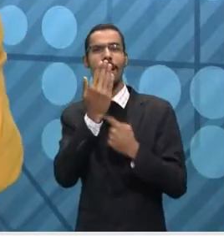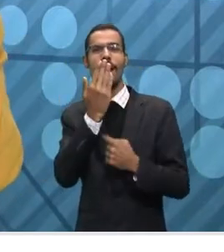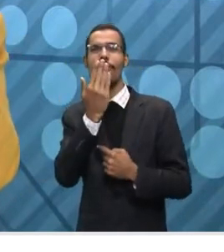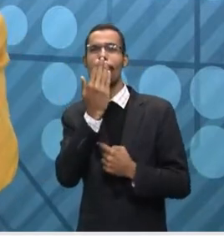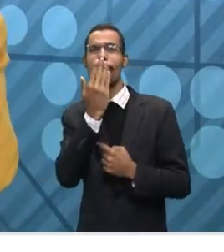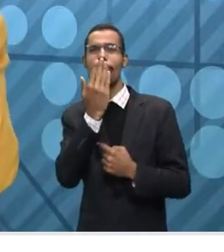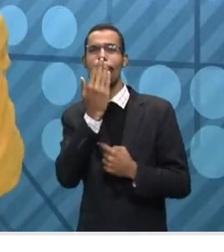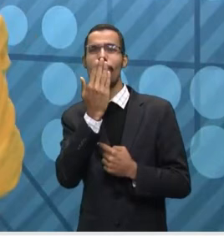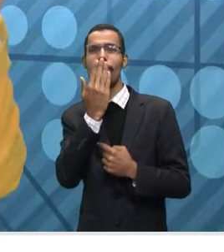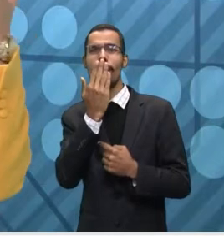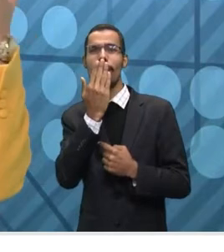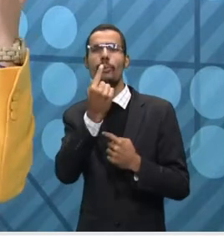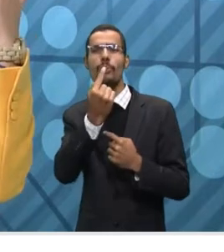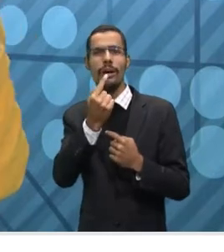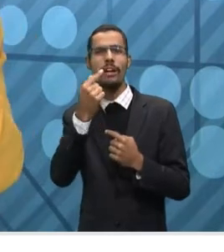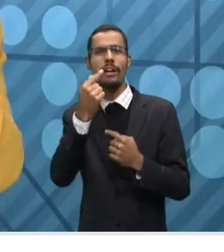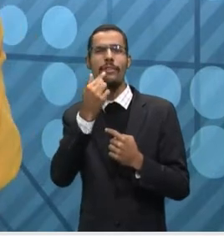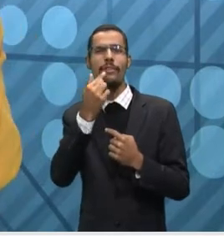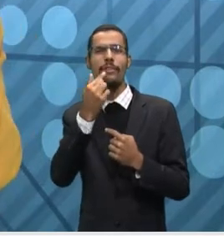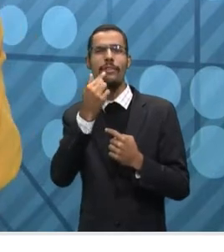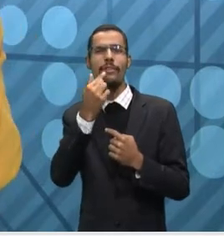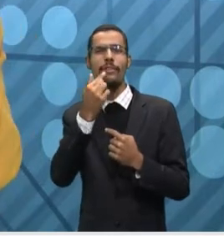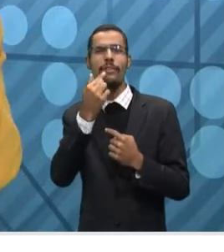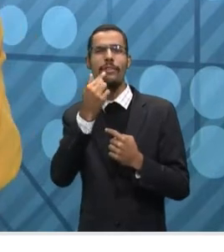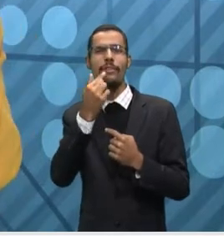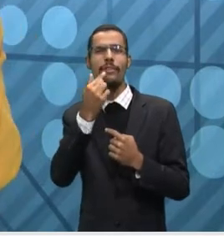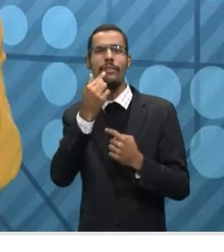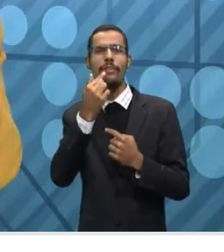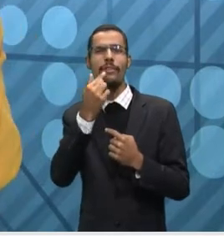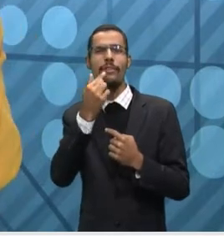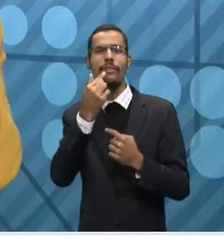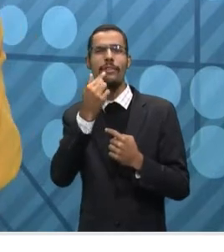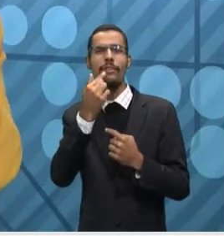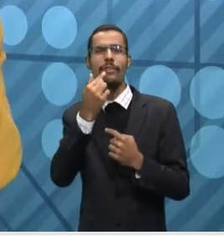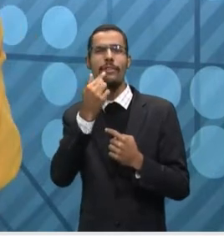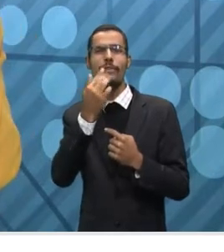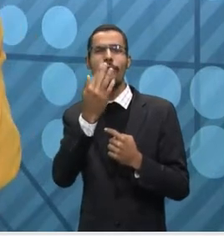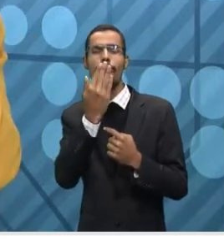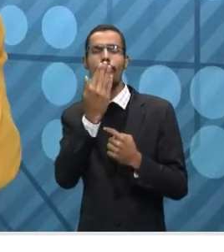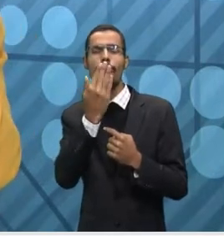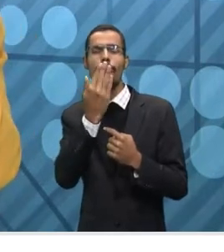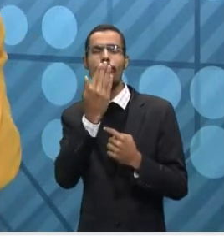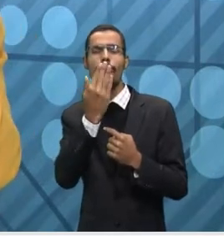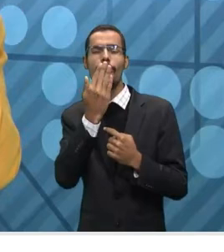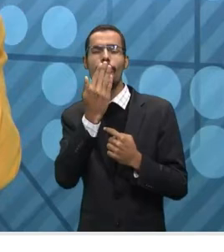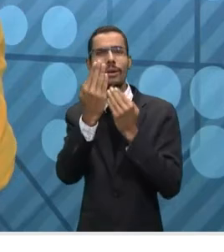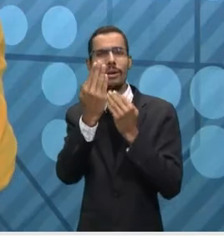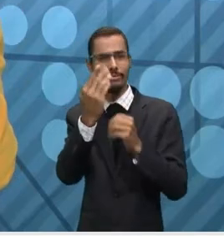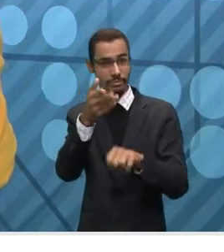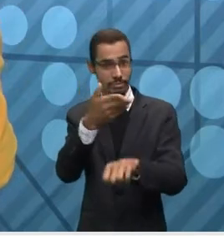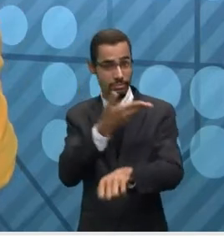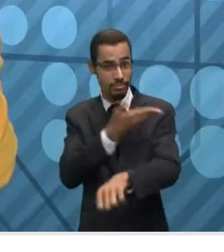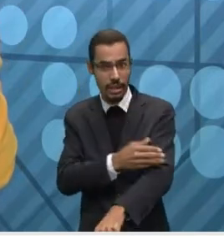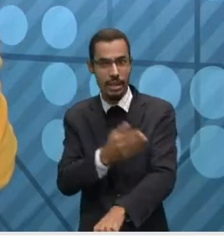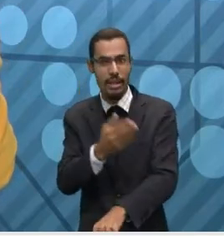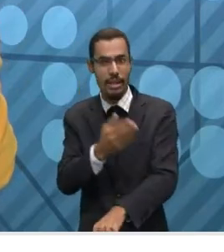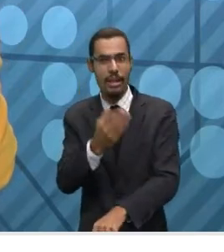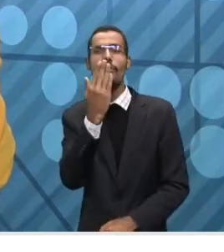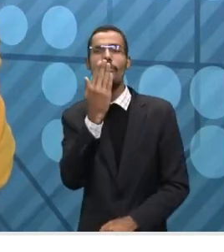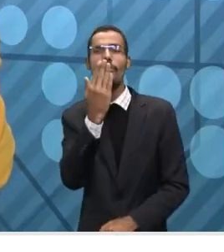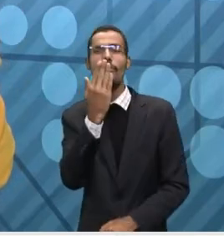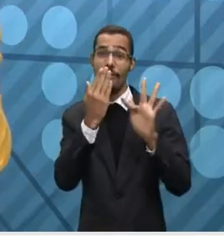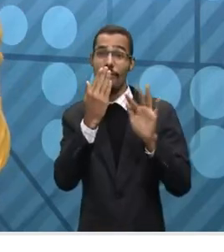faz faca, ó. Seu ventinho, não saiu? Coloca. Faz comigo o exercício do F, tá?